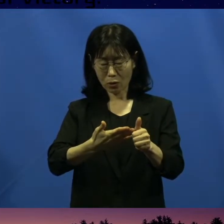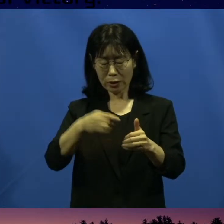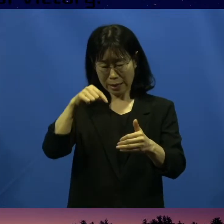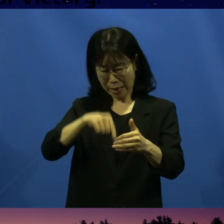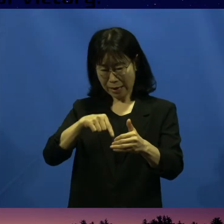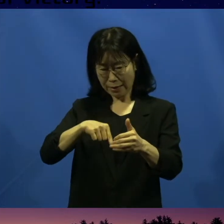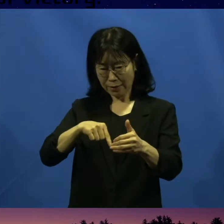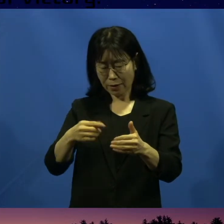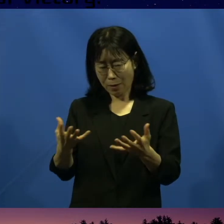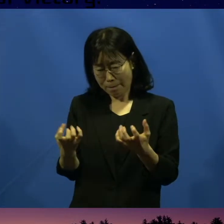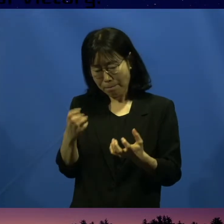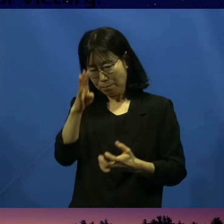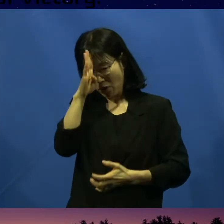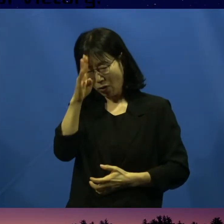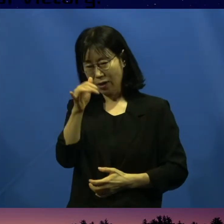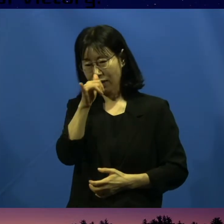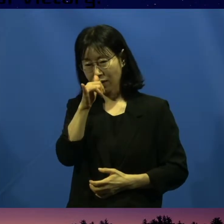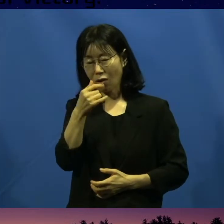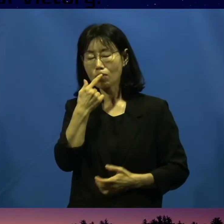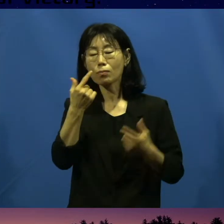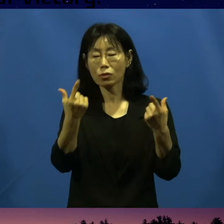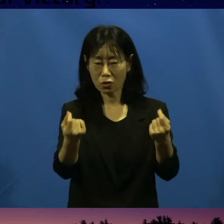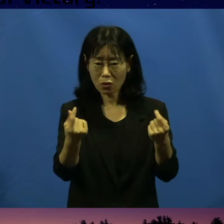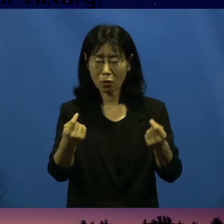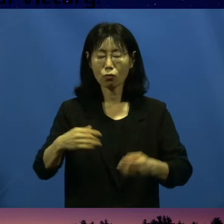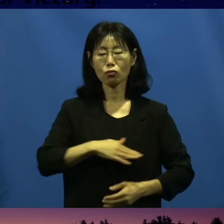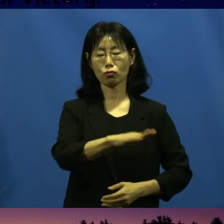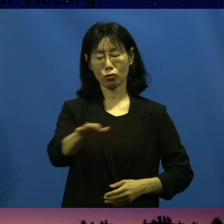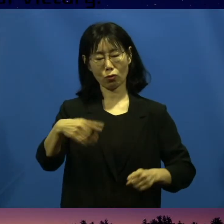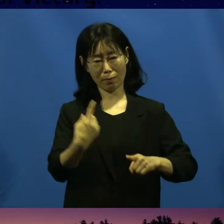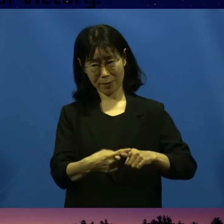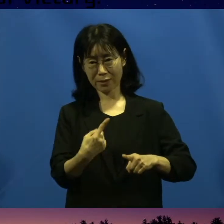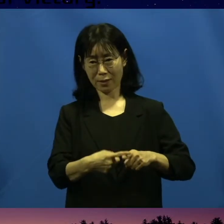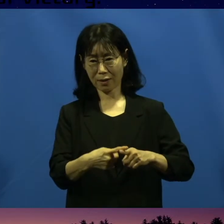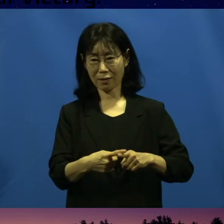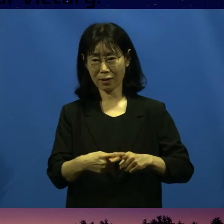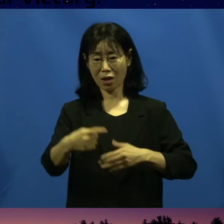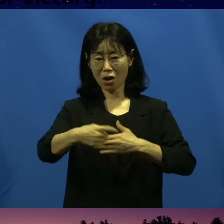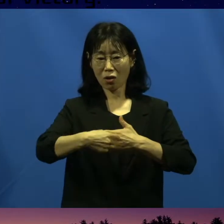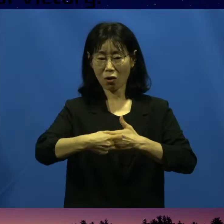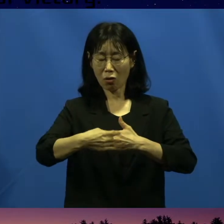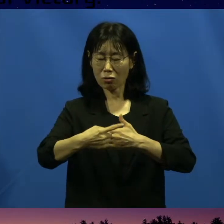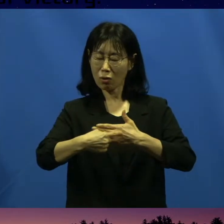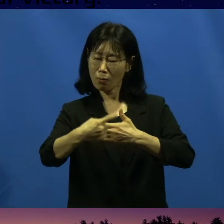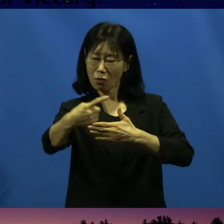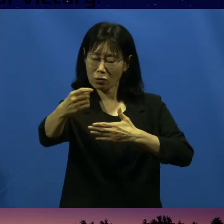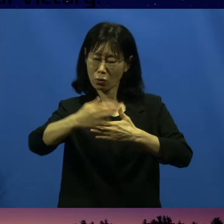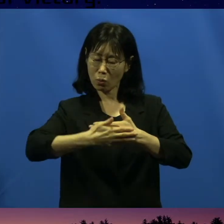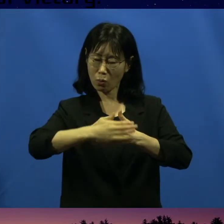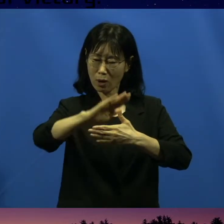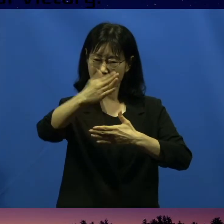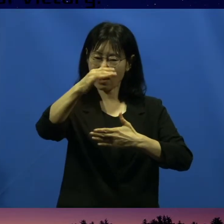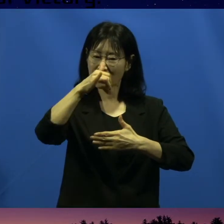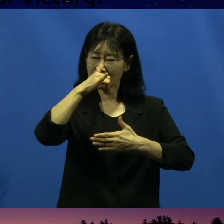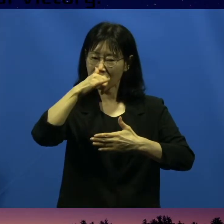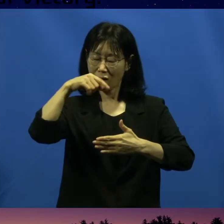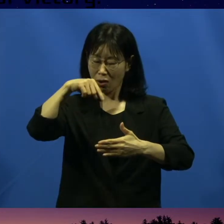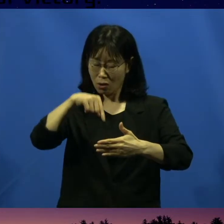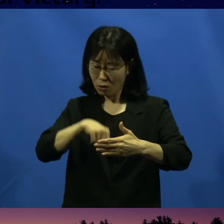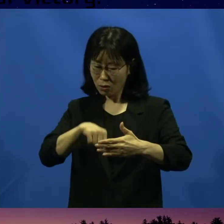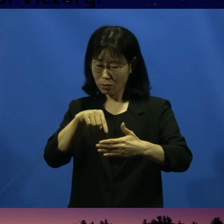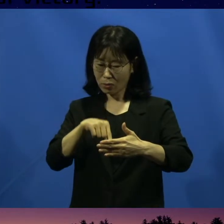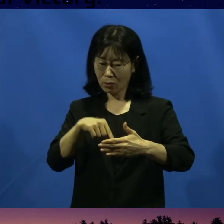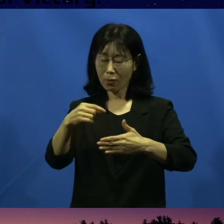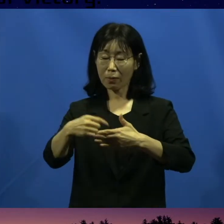환자예요. 우리가 이전에 그렇게 살았어요, 여러분. 겉은 멀쩡했어요. 멋있는 옷을 입고 다니고 화려한 것들로 치장하고